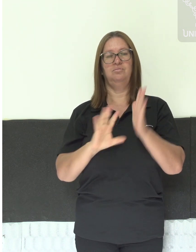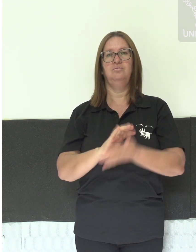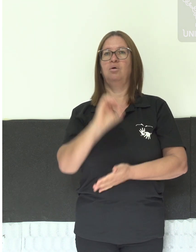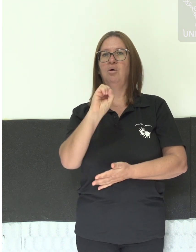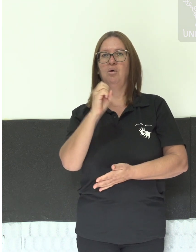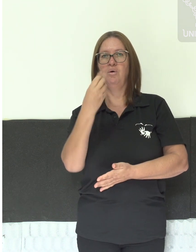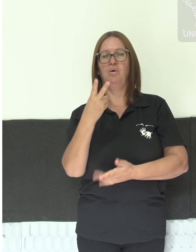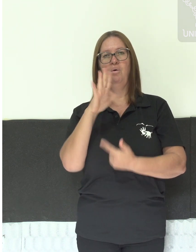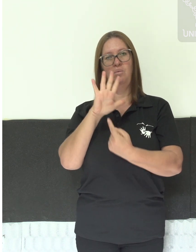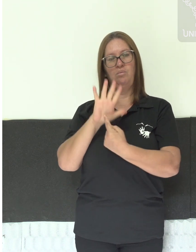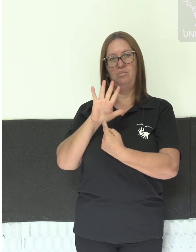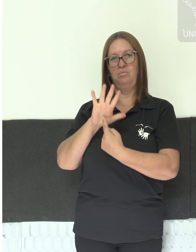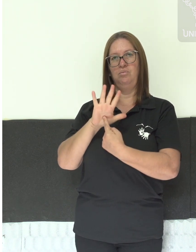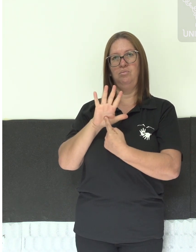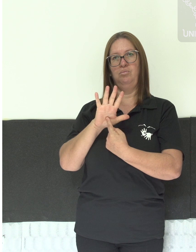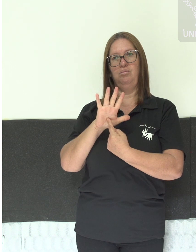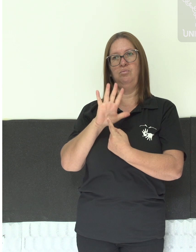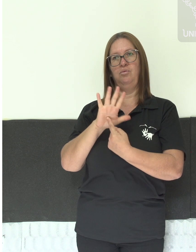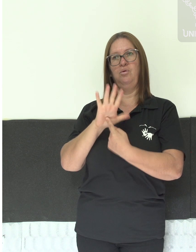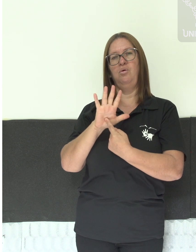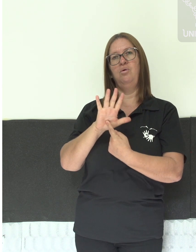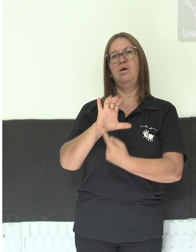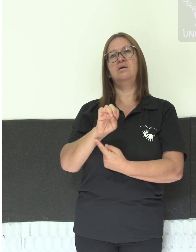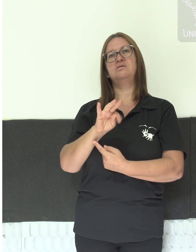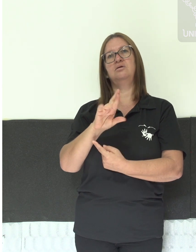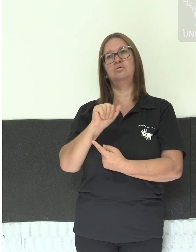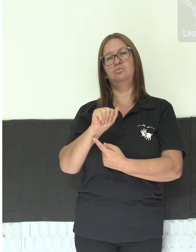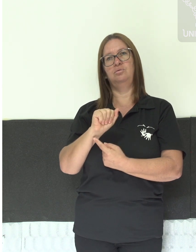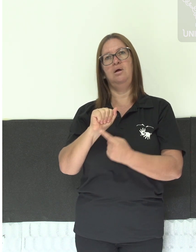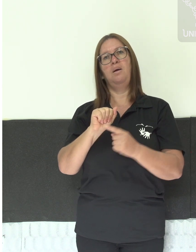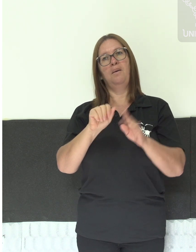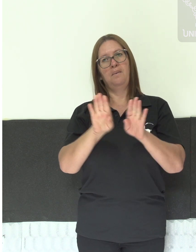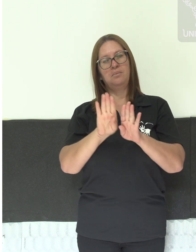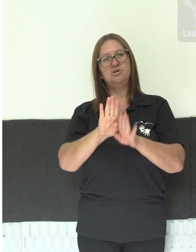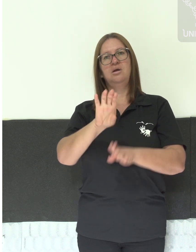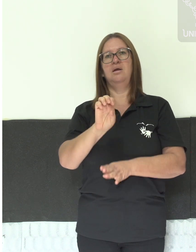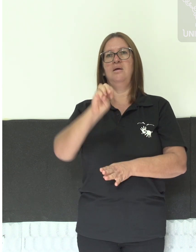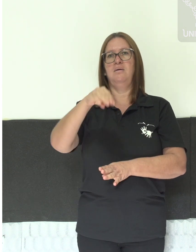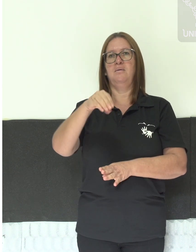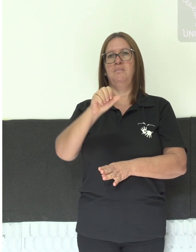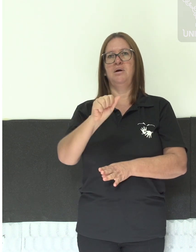ou apresentar escritura pública de emancipação.